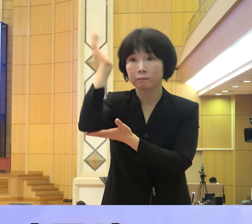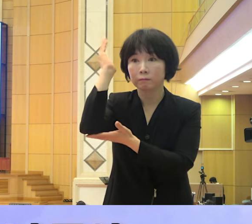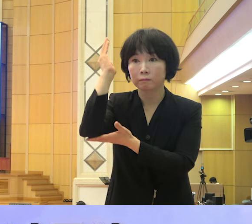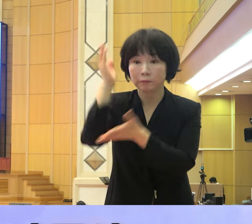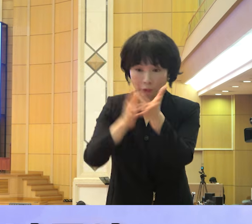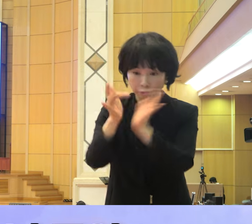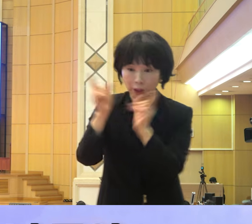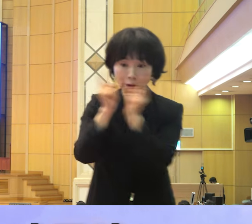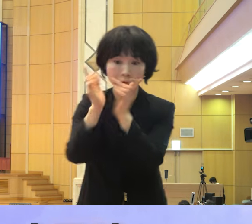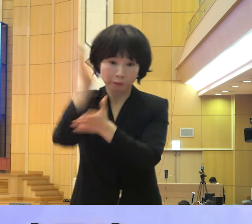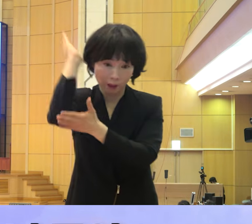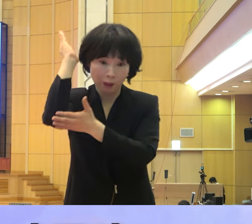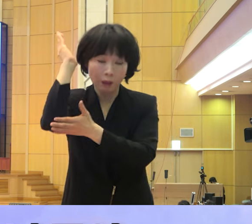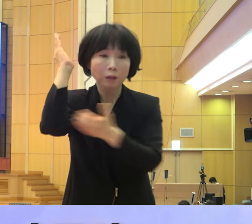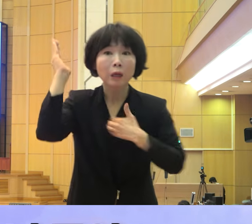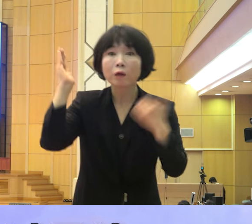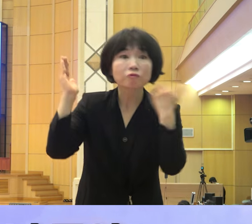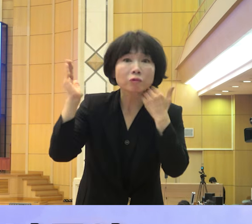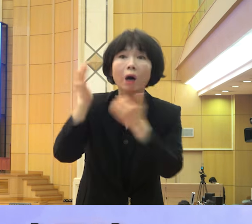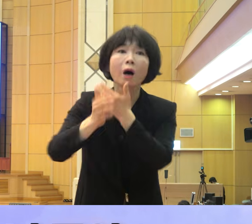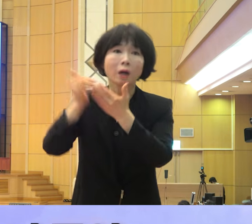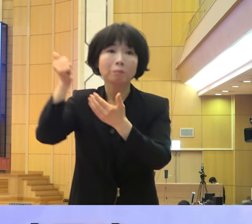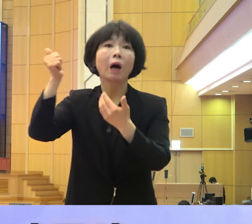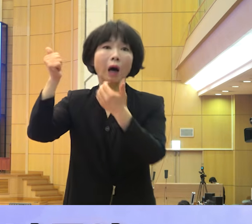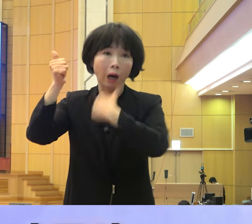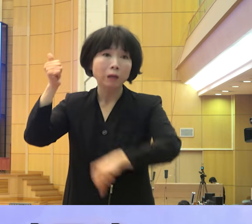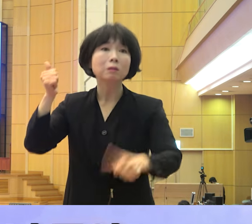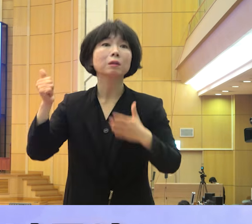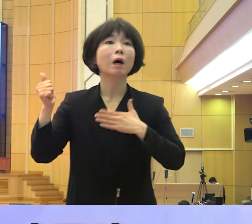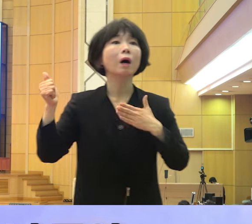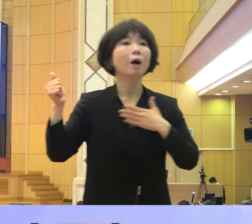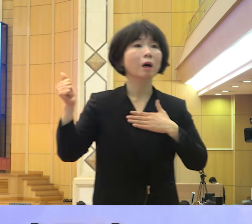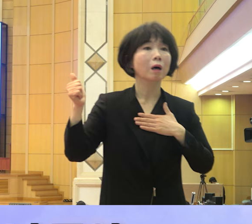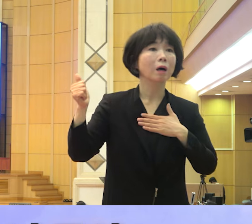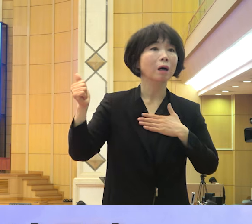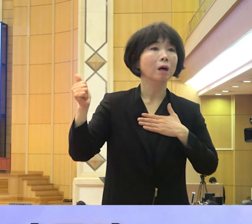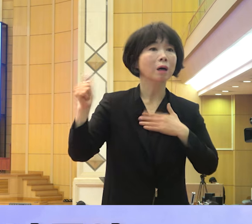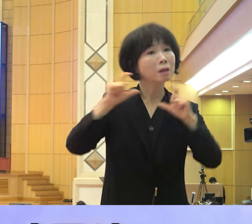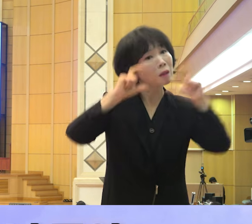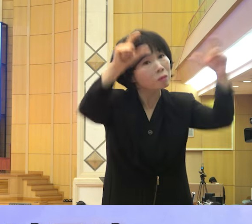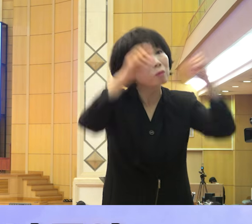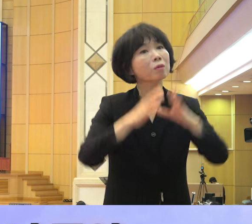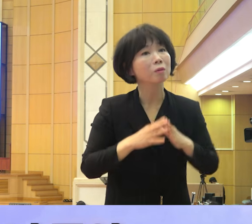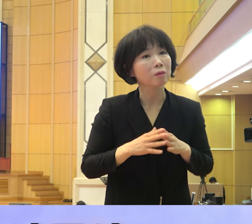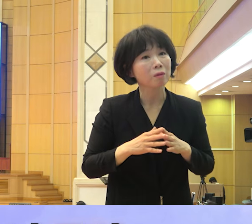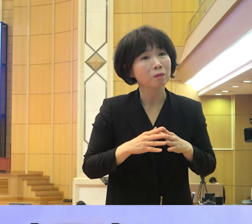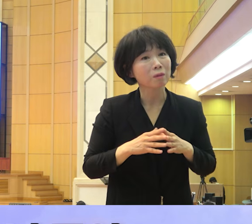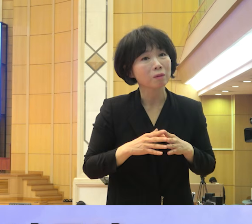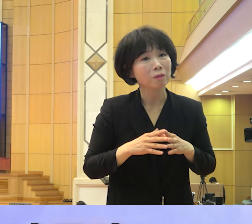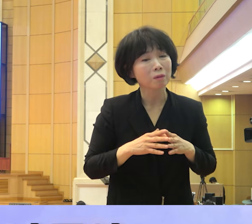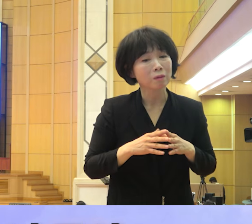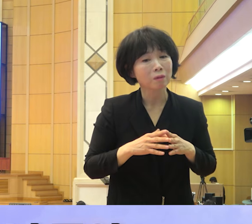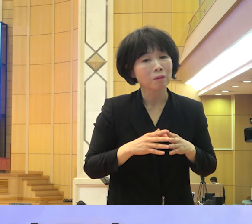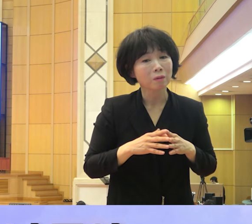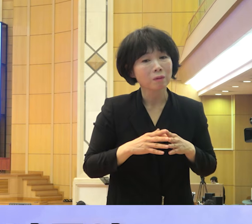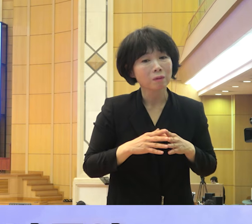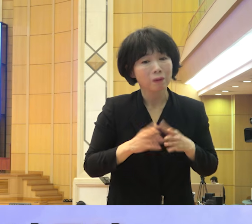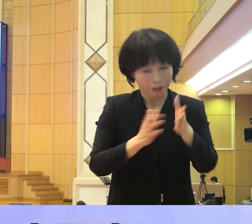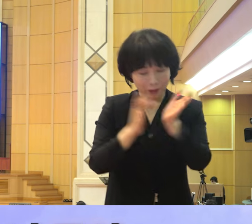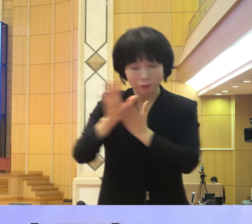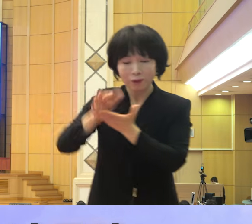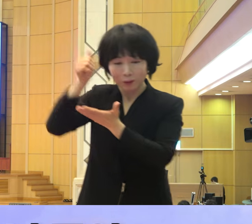직접 나는 하나님의 아들이라고 증거하고, 또 예수님은 하나님의 아들인 걸 알았던 사람이 또 가서 예수님은 하나님의 아들이라고 그리스도라고